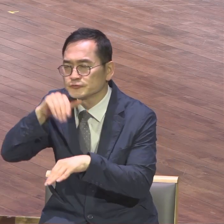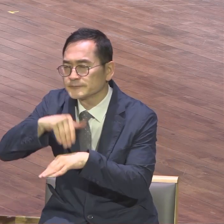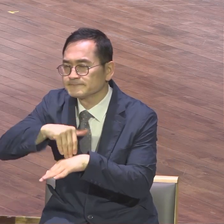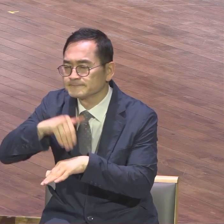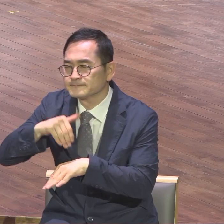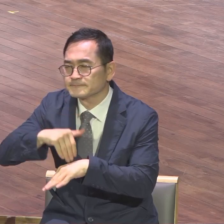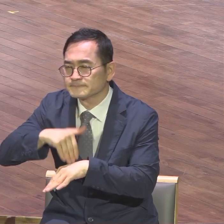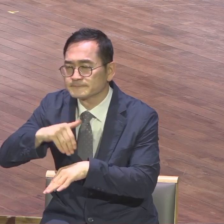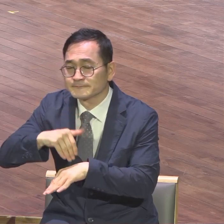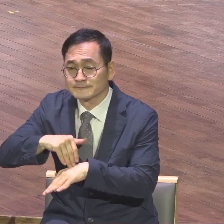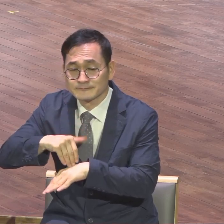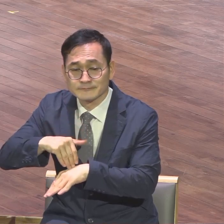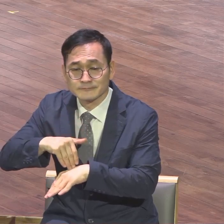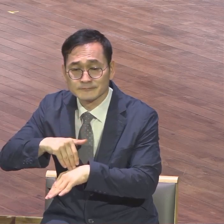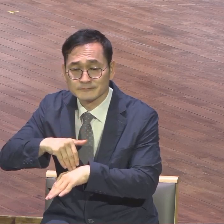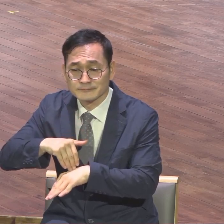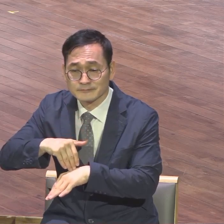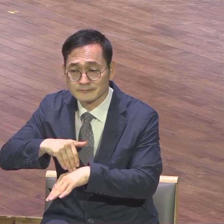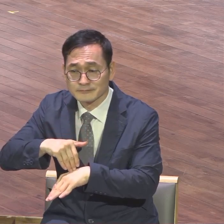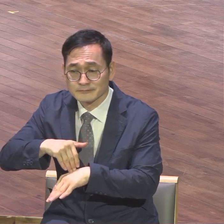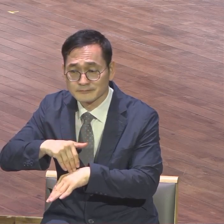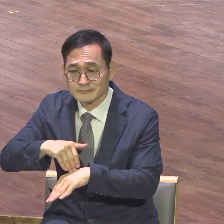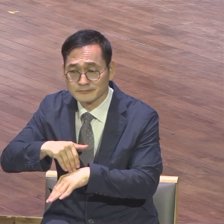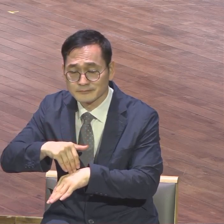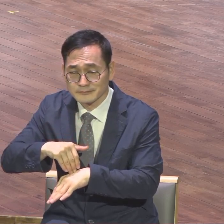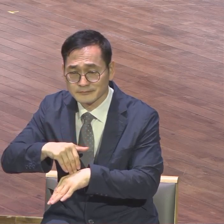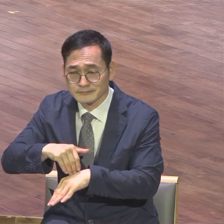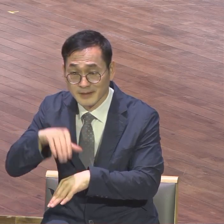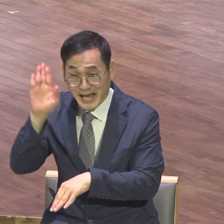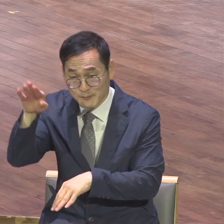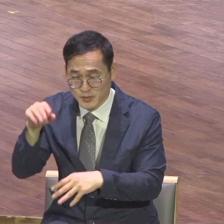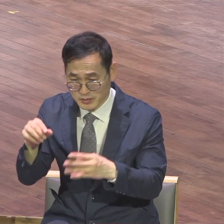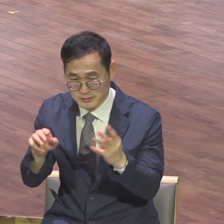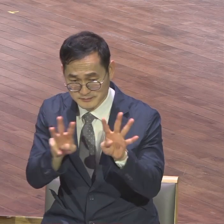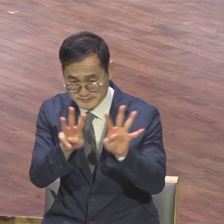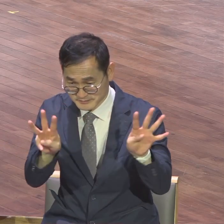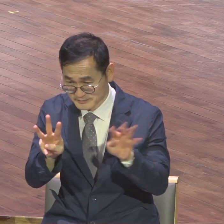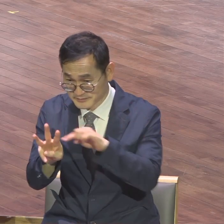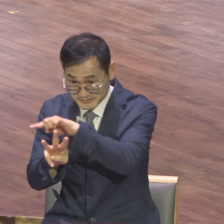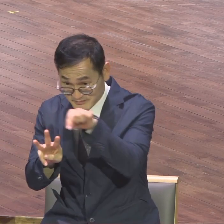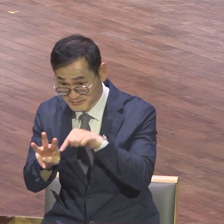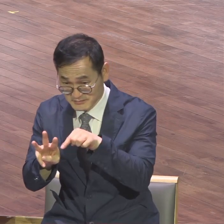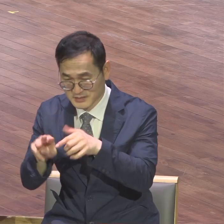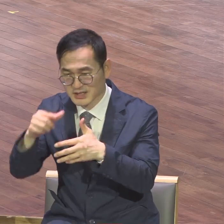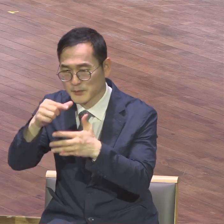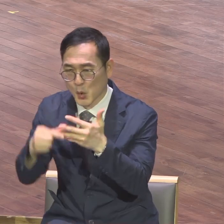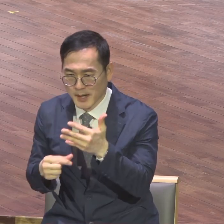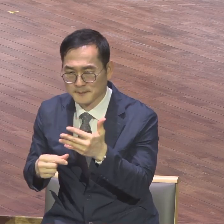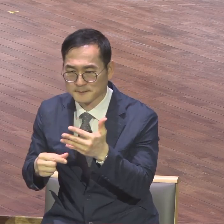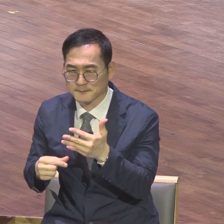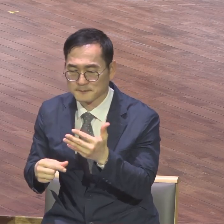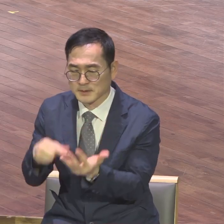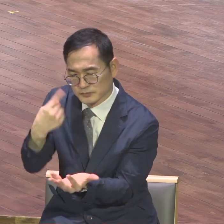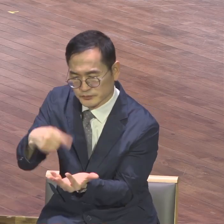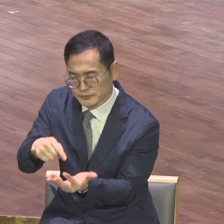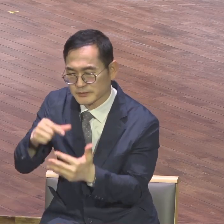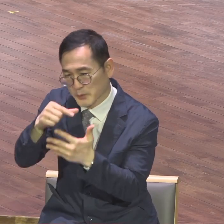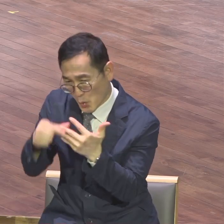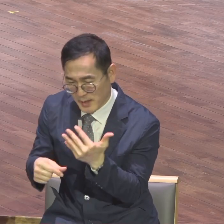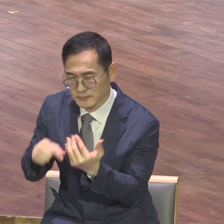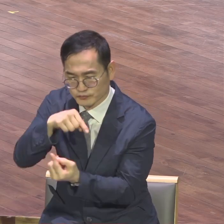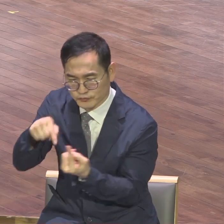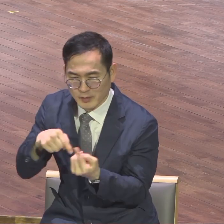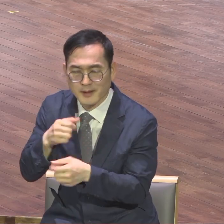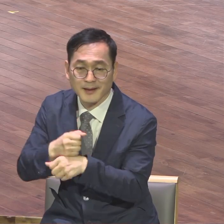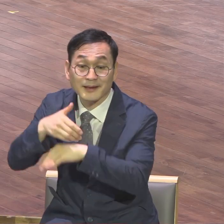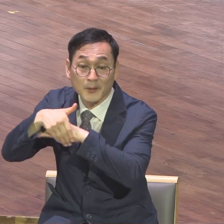성도들에게 다양한 훈련의 기회가 주어질 것입니다. 교회의 영적 흐름을 잘 타고 현장 변화의 주역으로 다